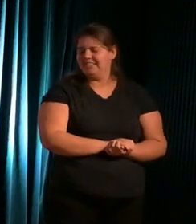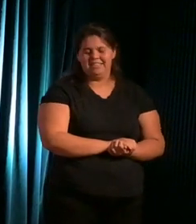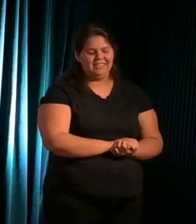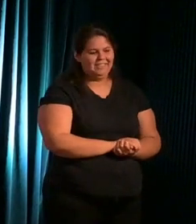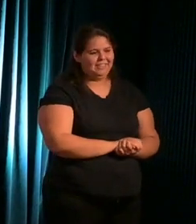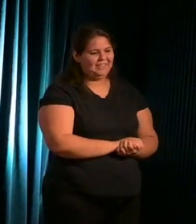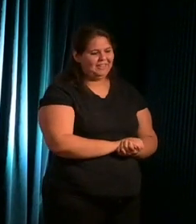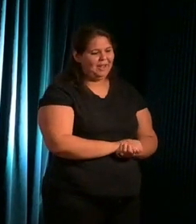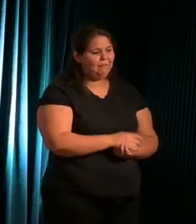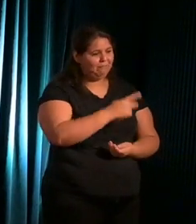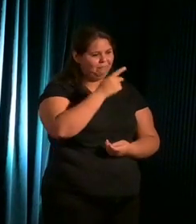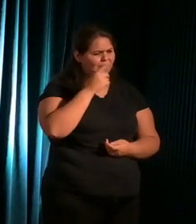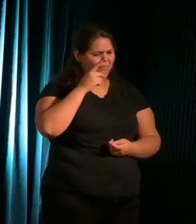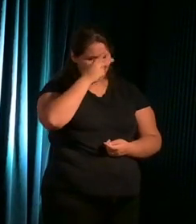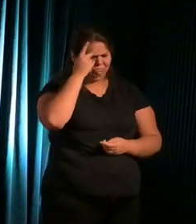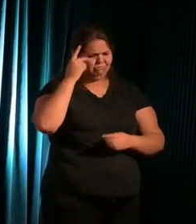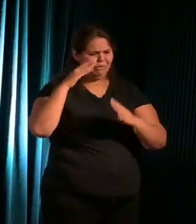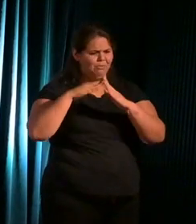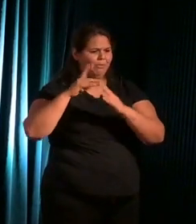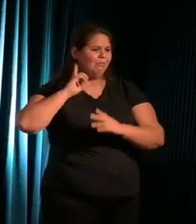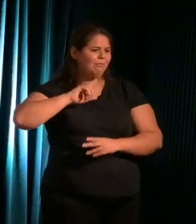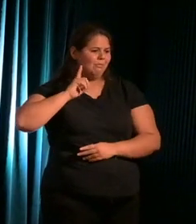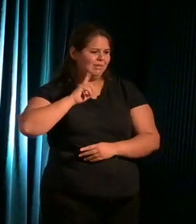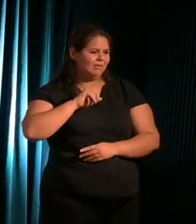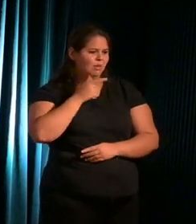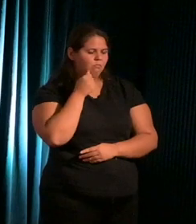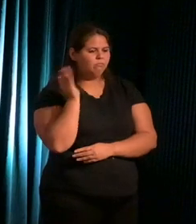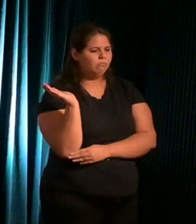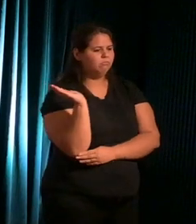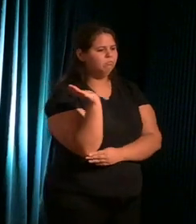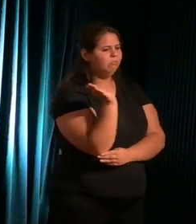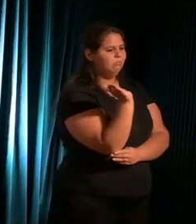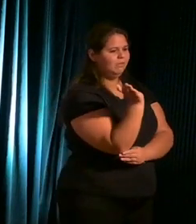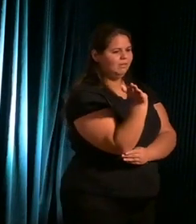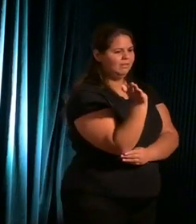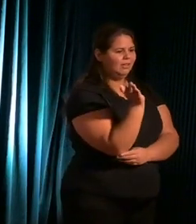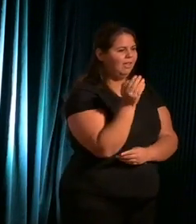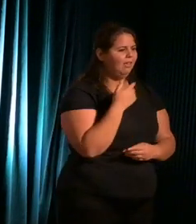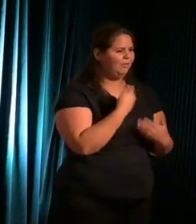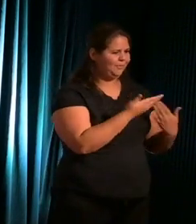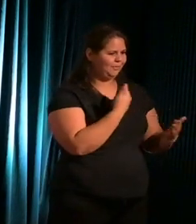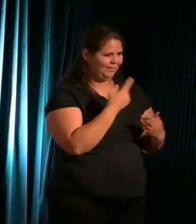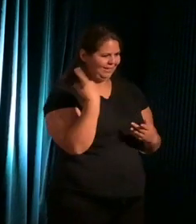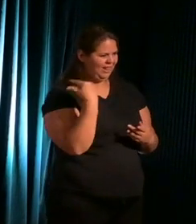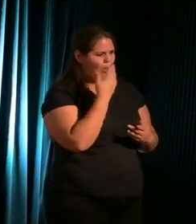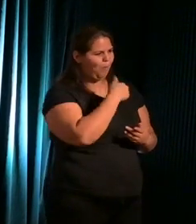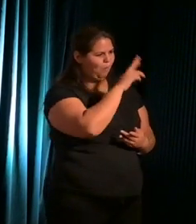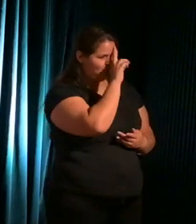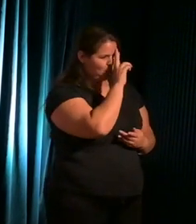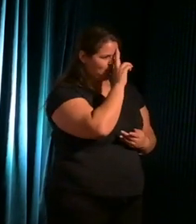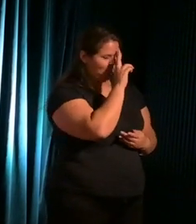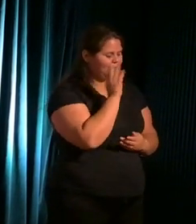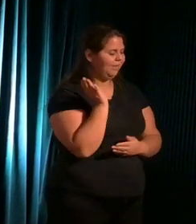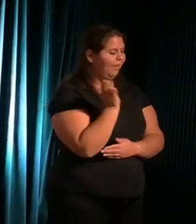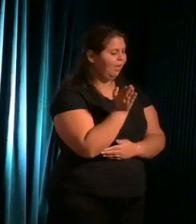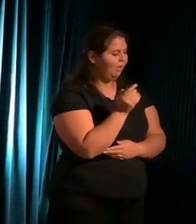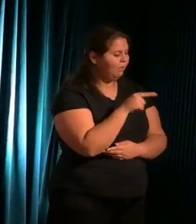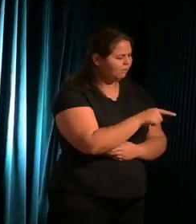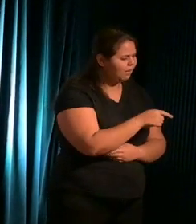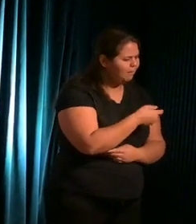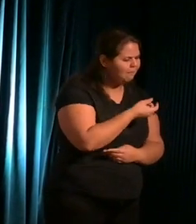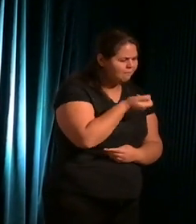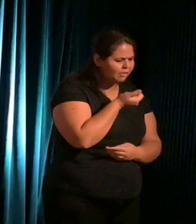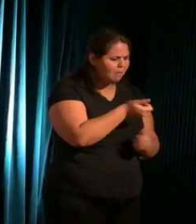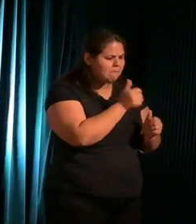o bom mineiro que me servia lá o garçom, ele disse assim, o senhor bebe